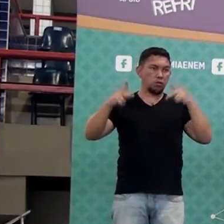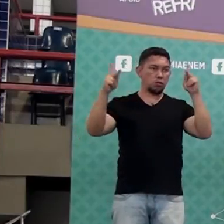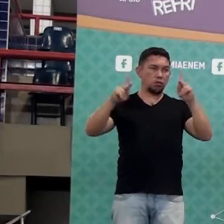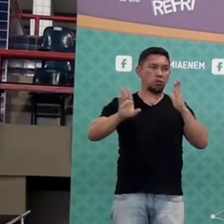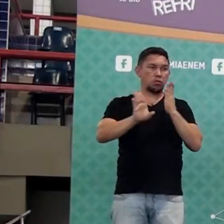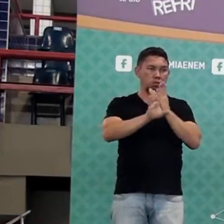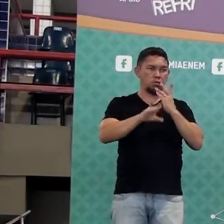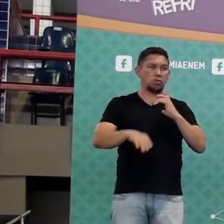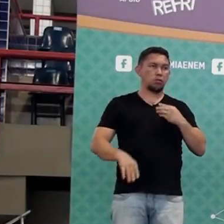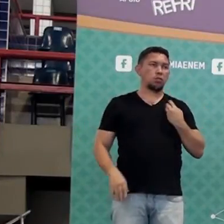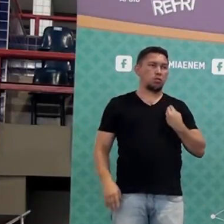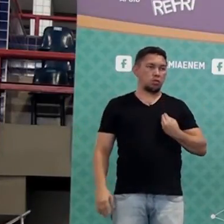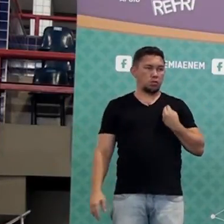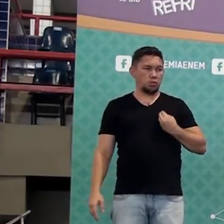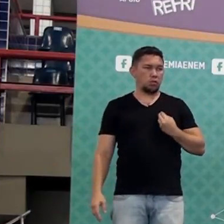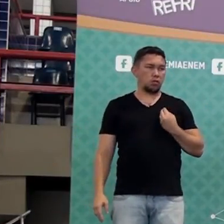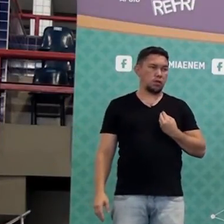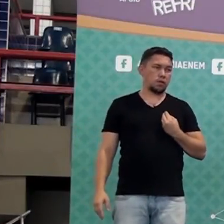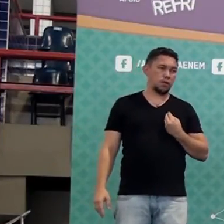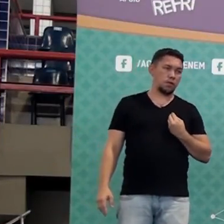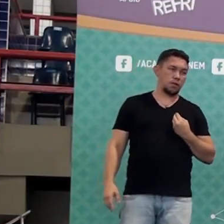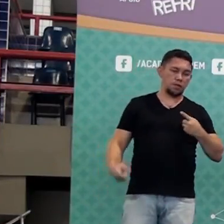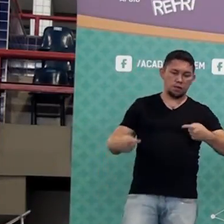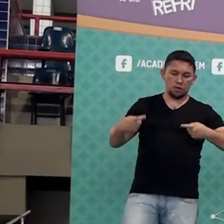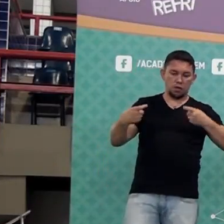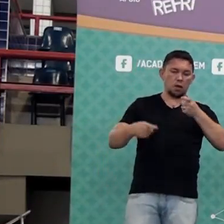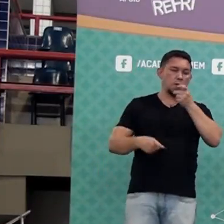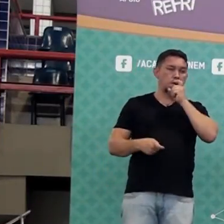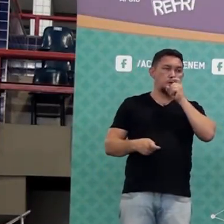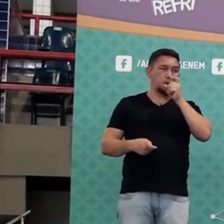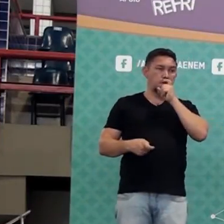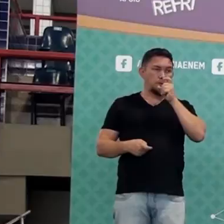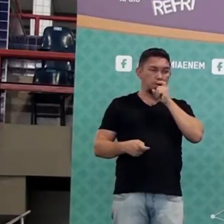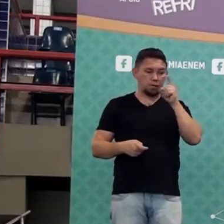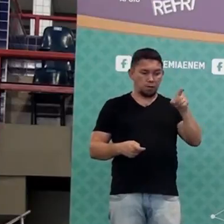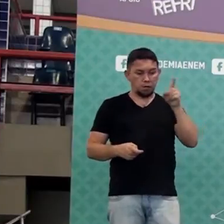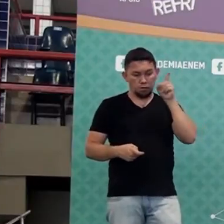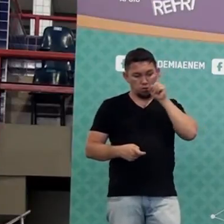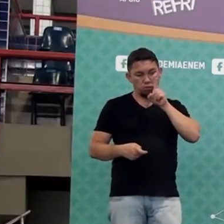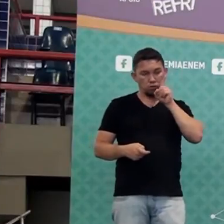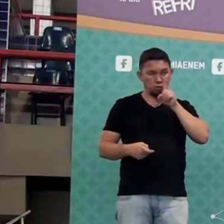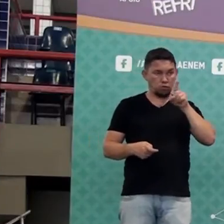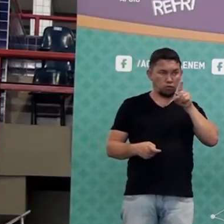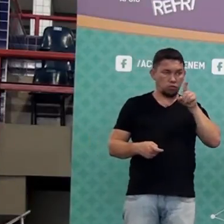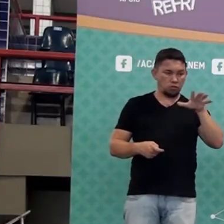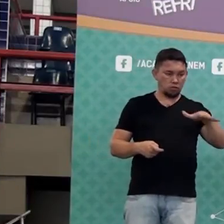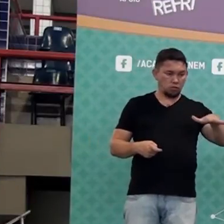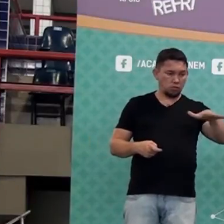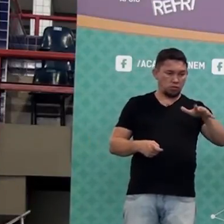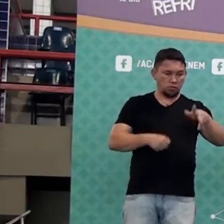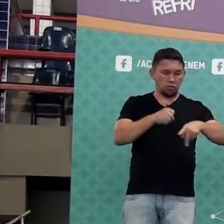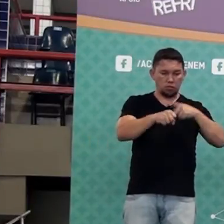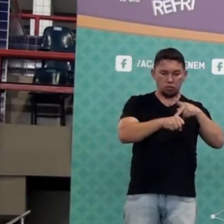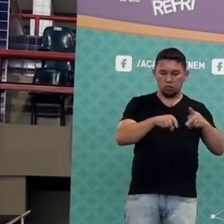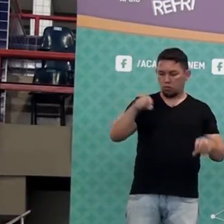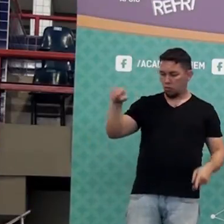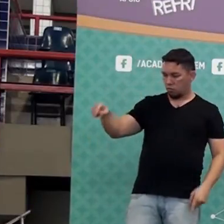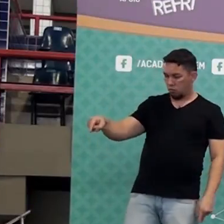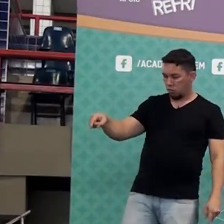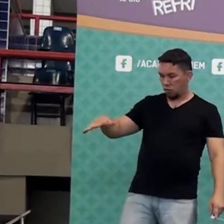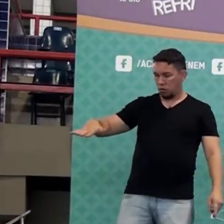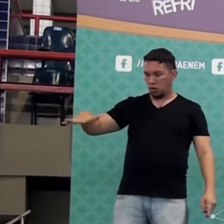por causa do equilíbrio militar. Guerra Fria, Estados Unidos e União Soviética